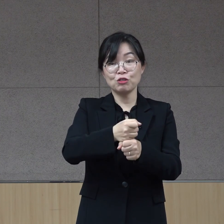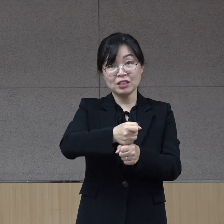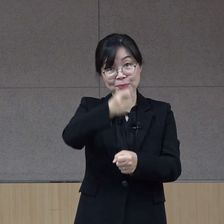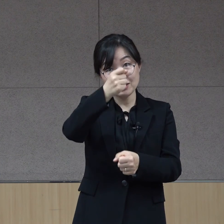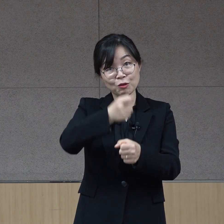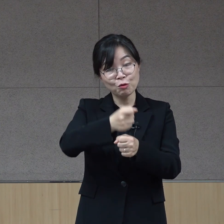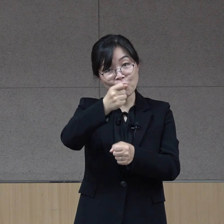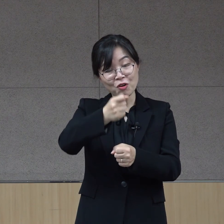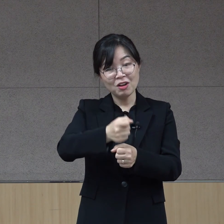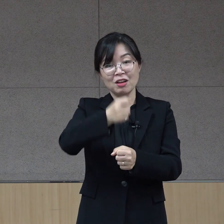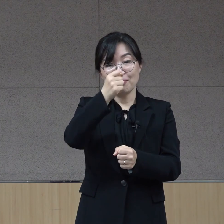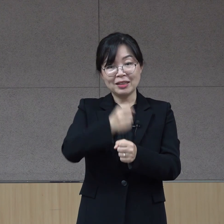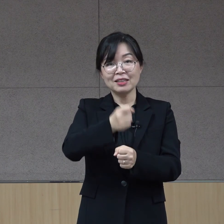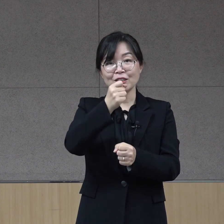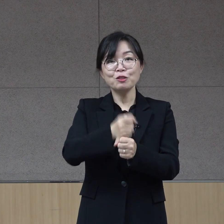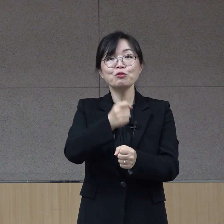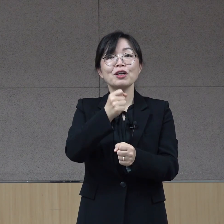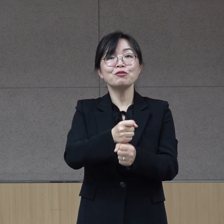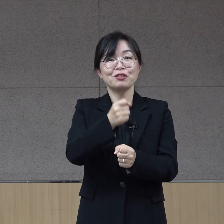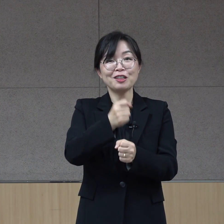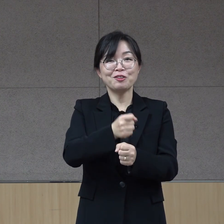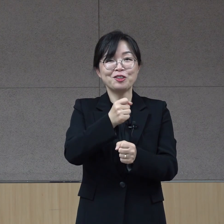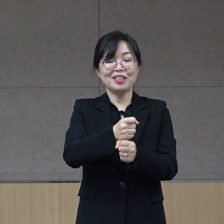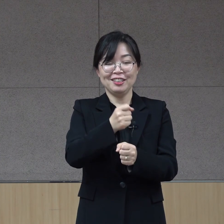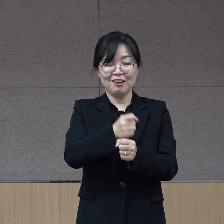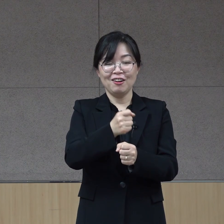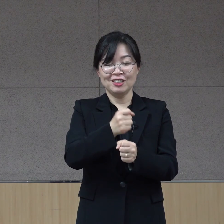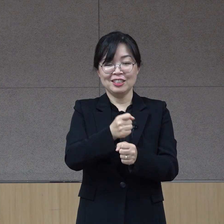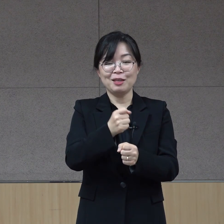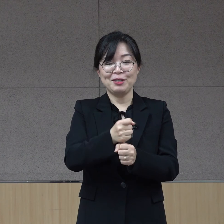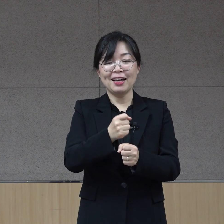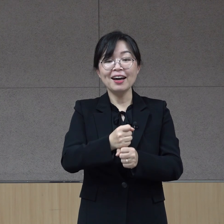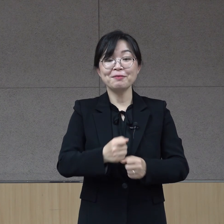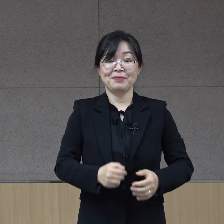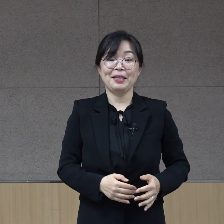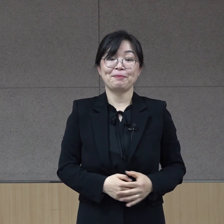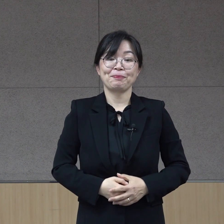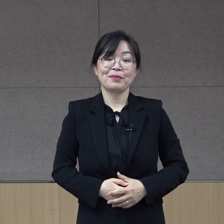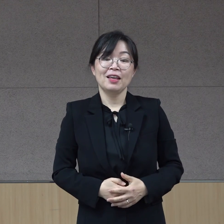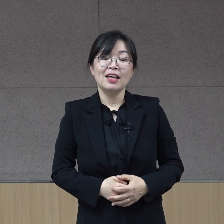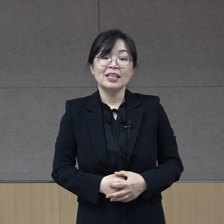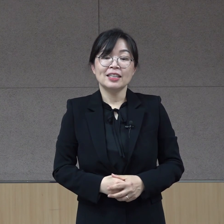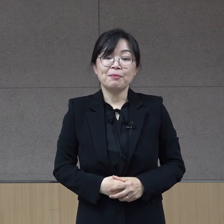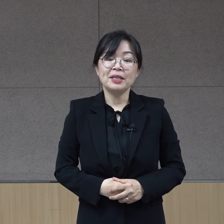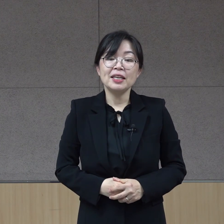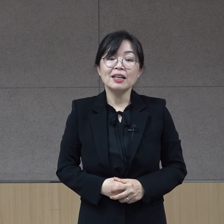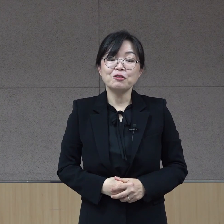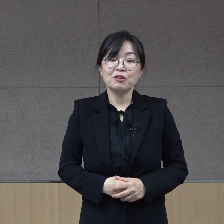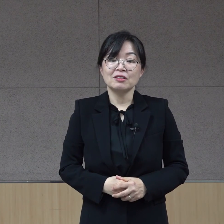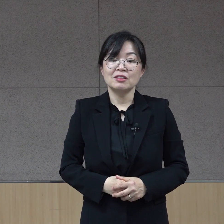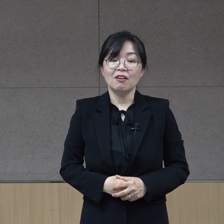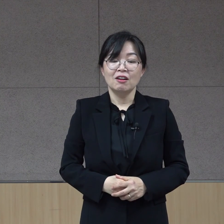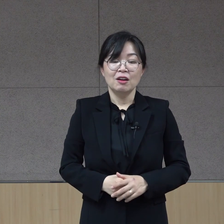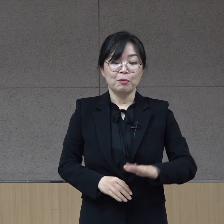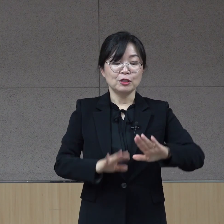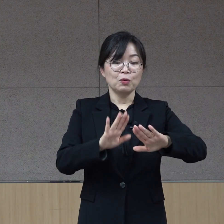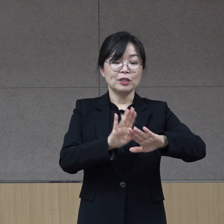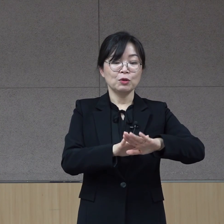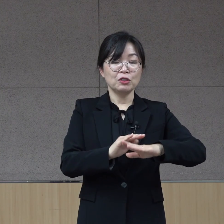우산은 피는 거고 만들다는 뚝딱뚝딱 두드리는 거. 그 차이입니다. 네. 자, 밀이라는 수화는요. 먼저 왼손을 옆으로